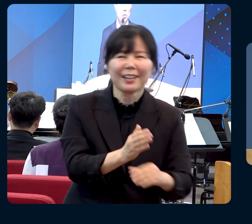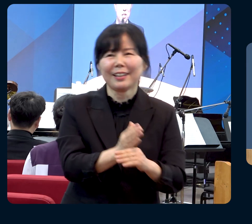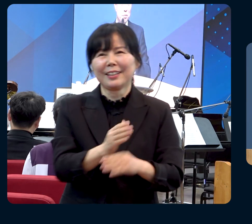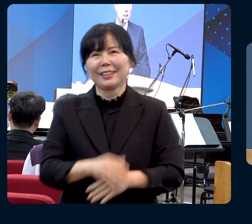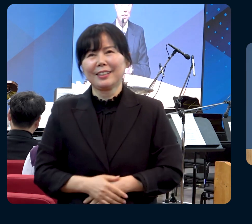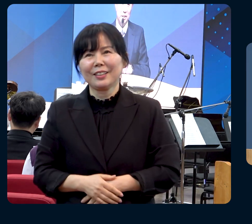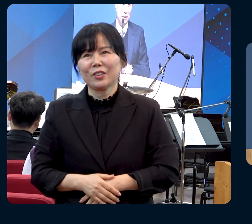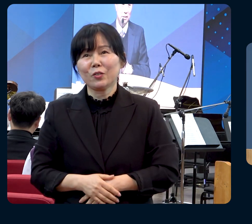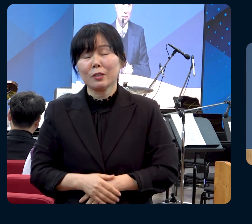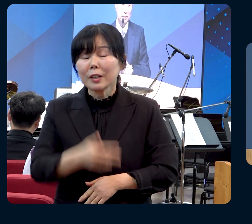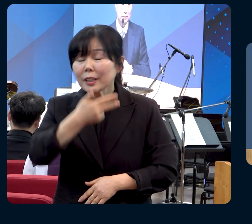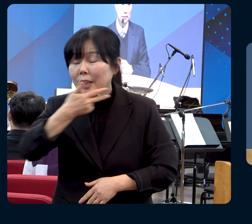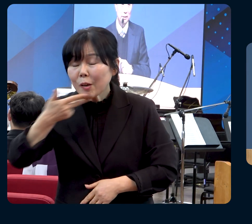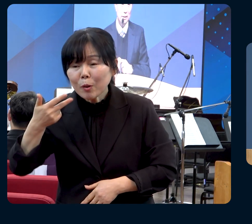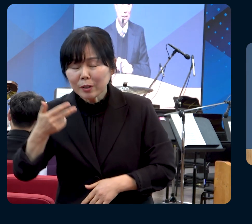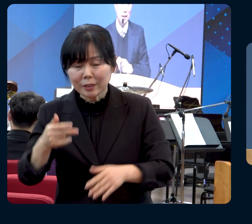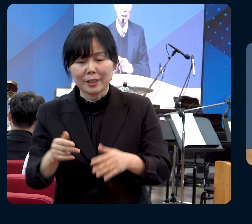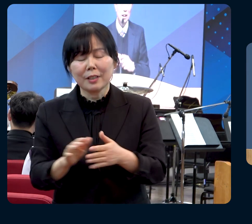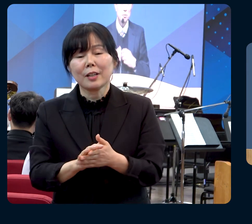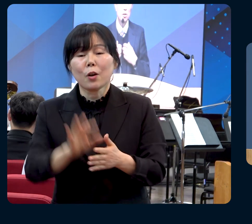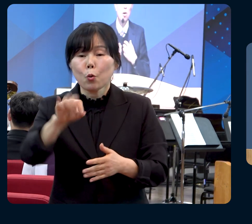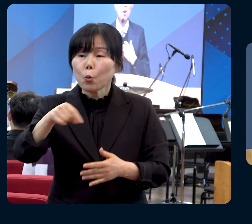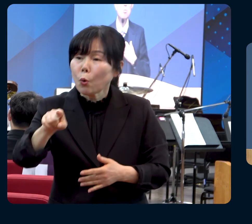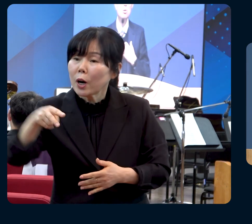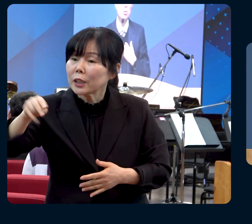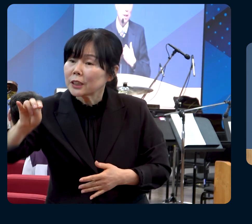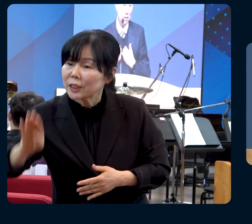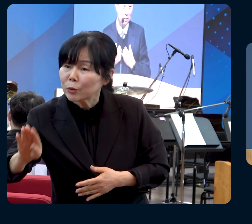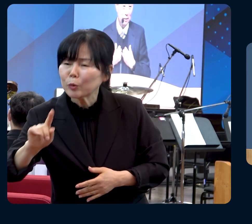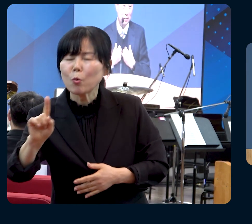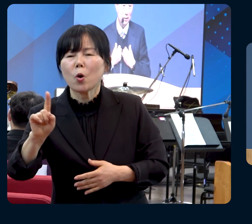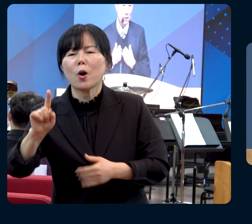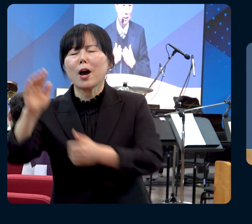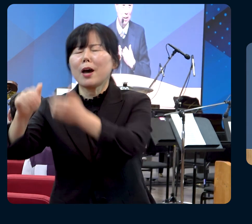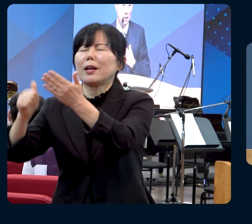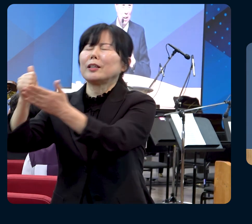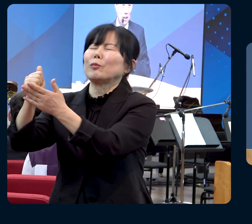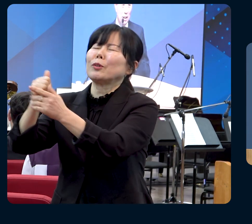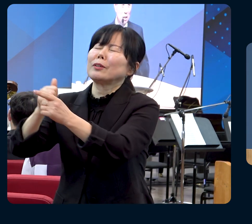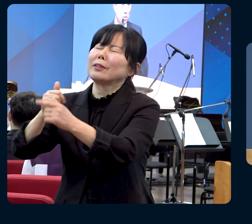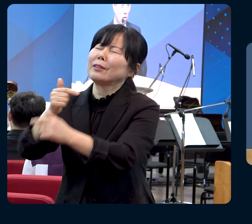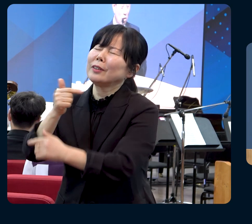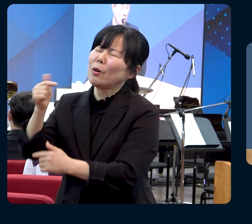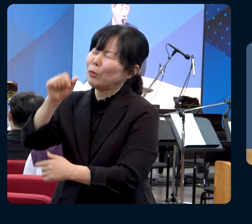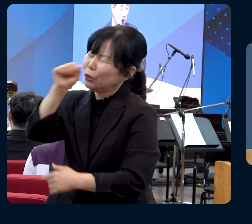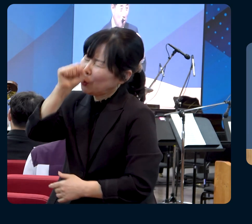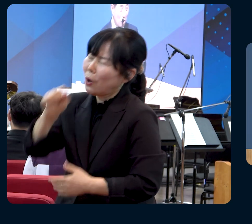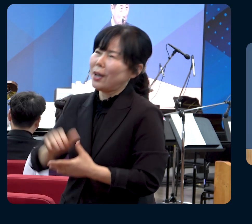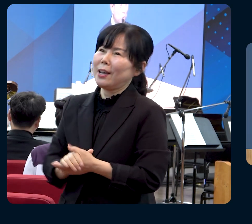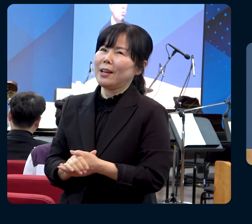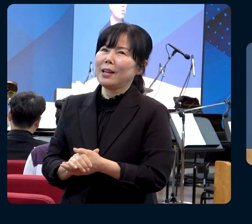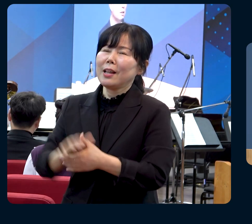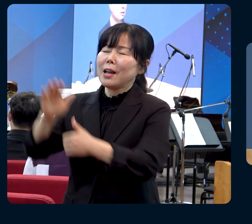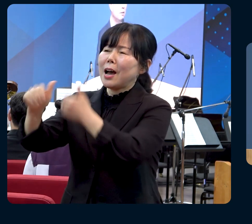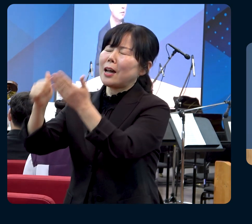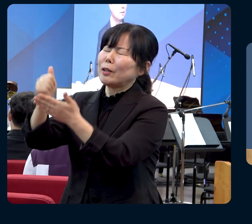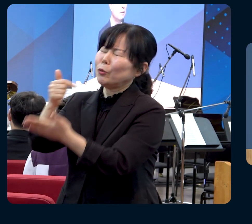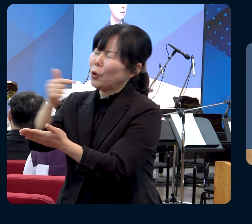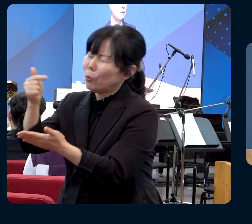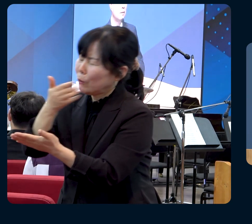여러분, 월십이 그거예요. 하나님이 너무 좋아서, 하나님이 너무